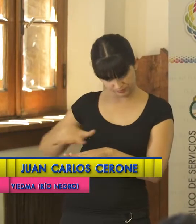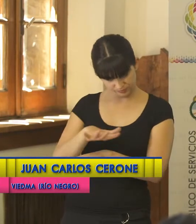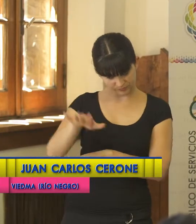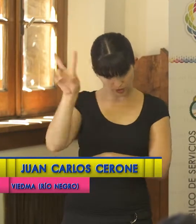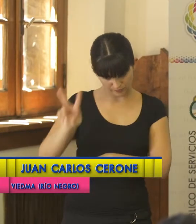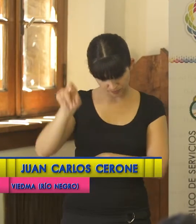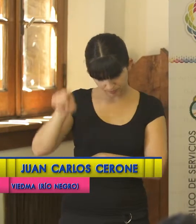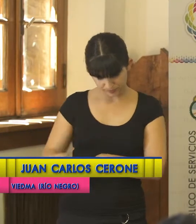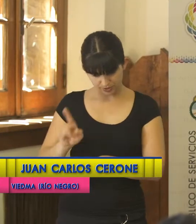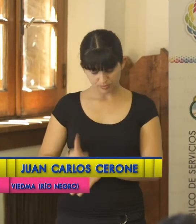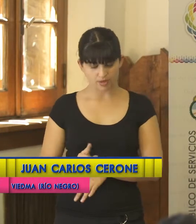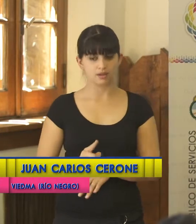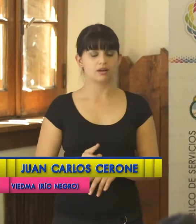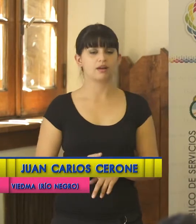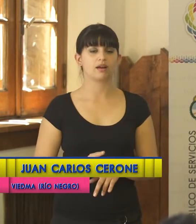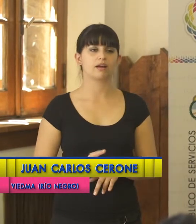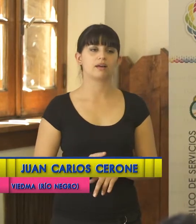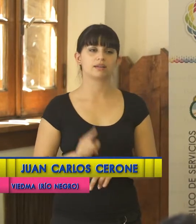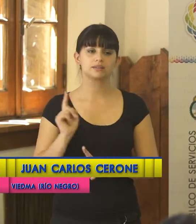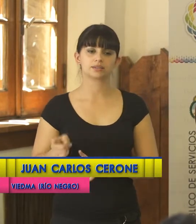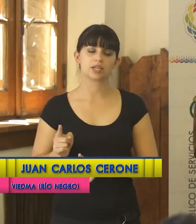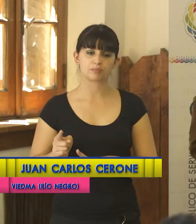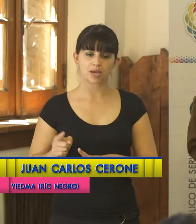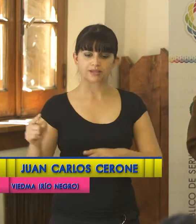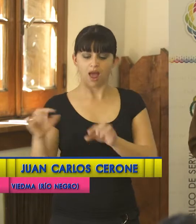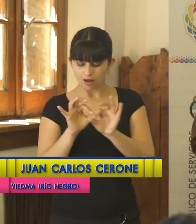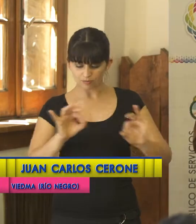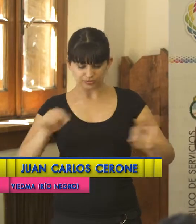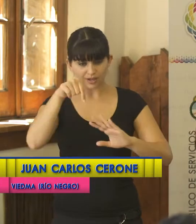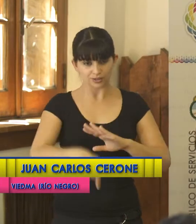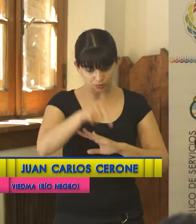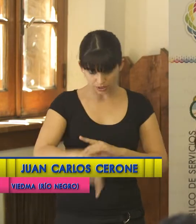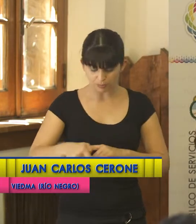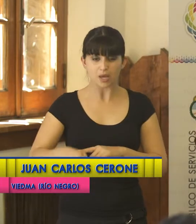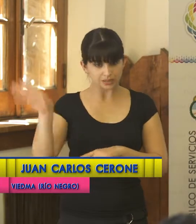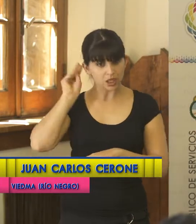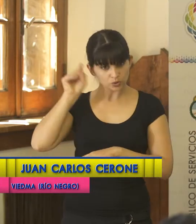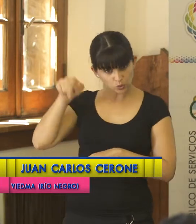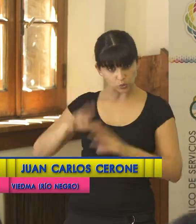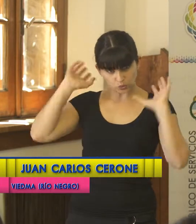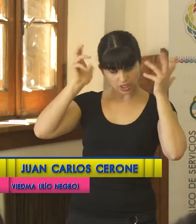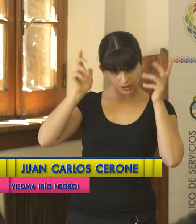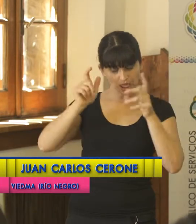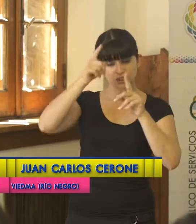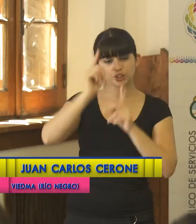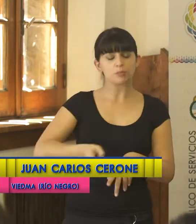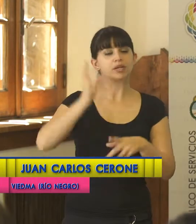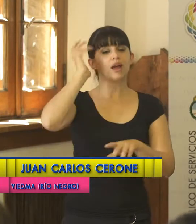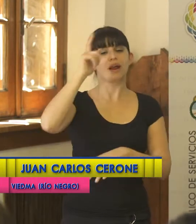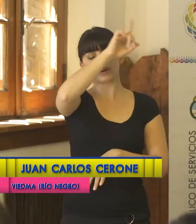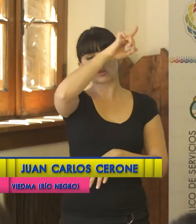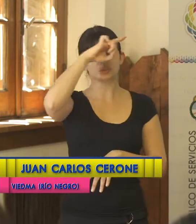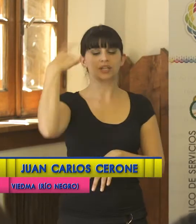comunal sino también en la línea sur se escucha de los 15 y tal vez también este radio nacional que